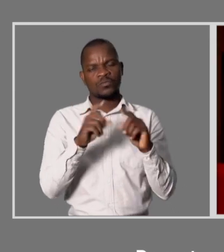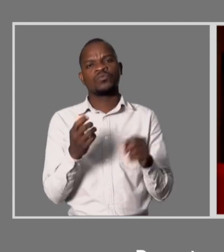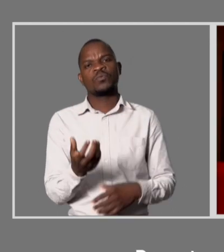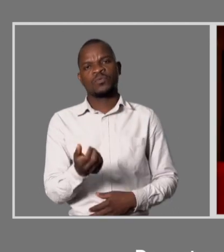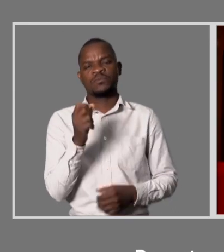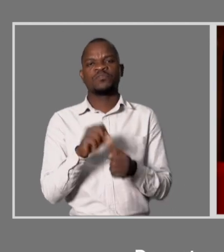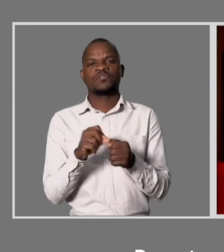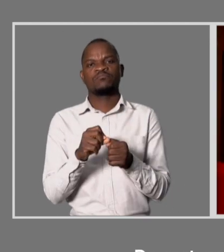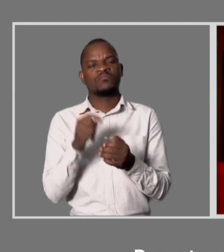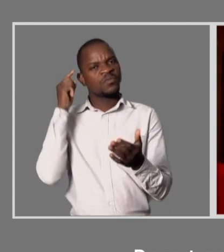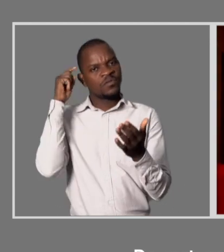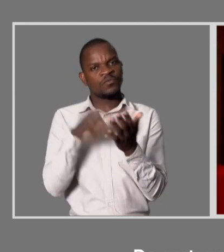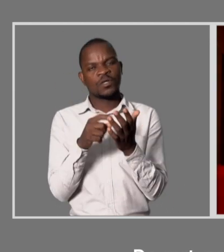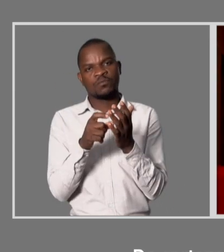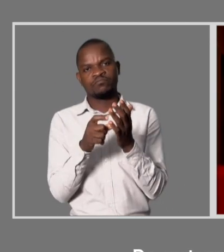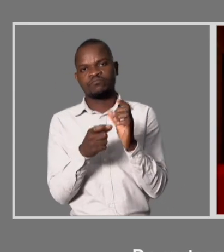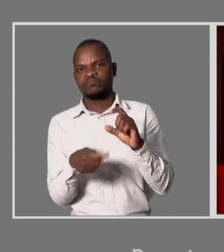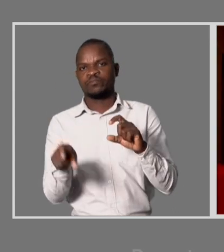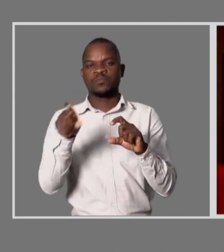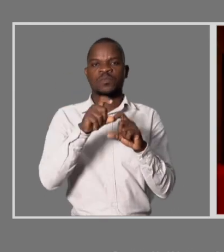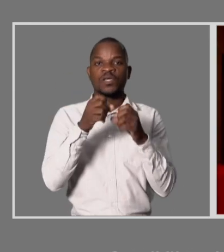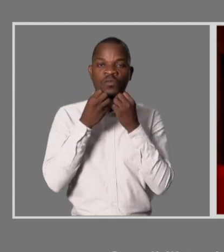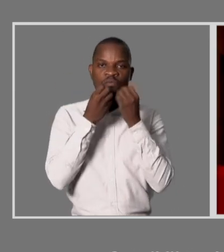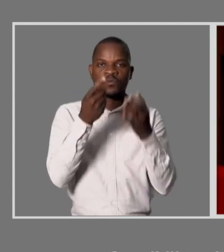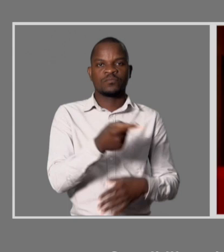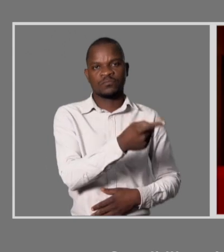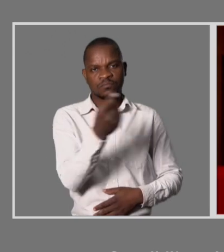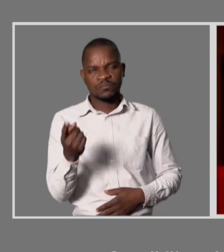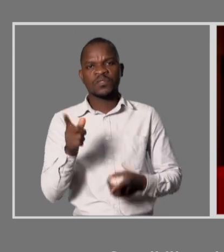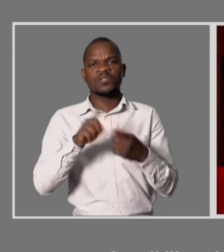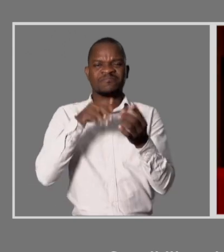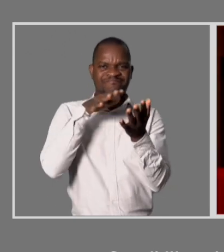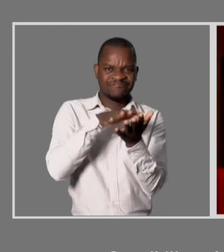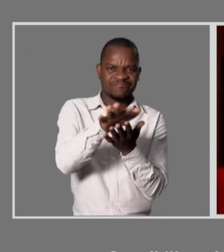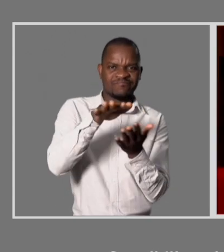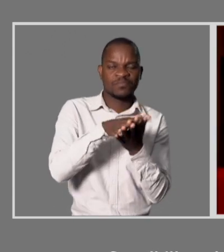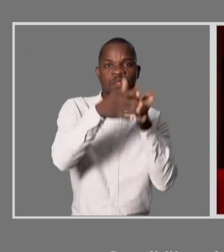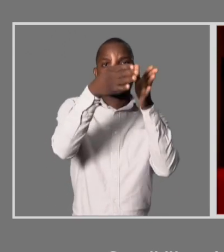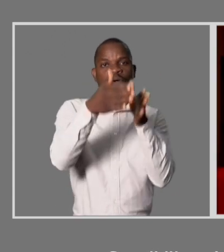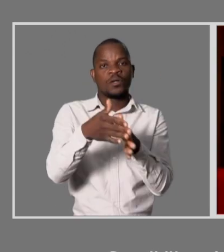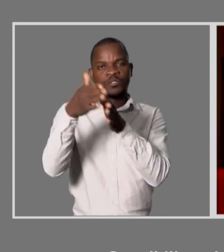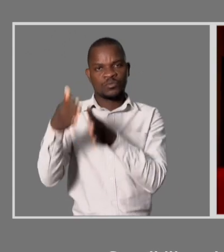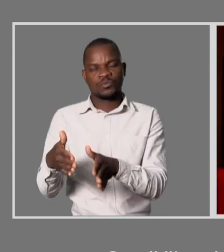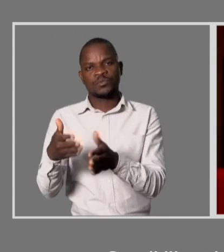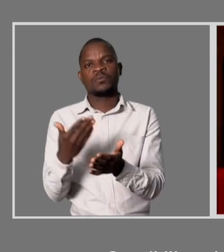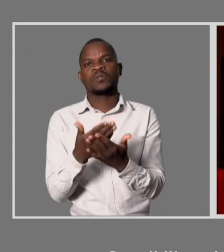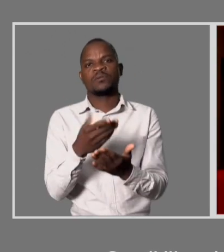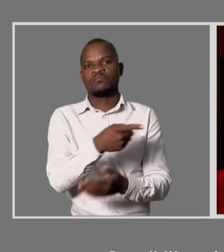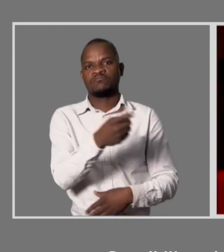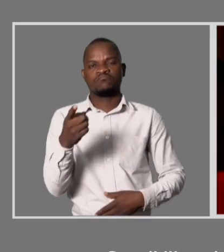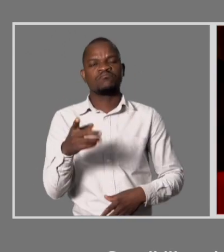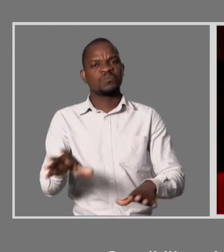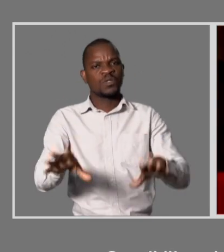pode-se fazer aumentando a informação deles, sensibilizando as pessoas, advocando esta causa para